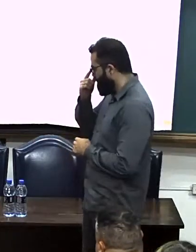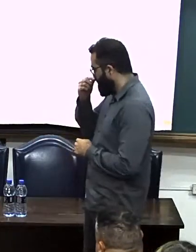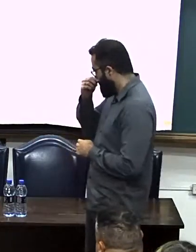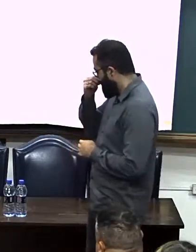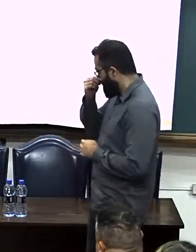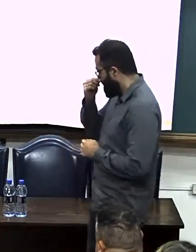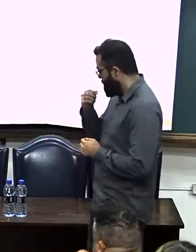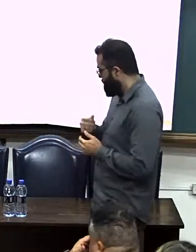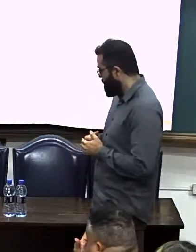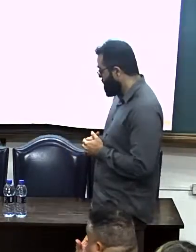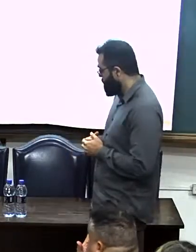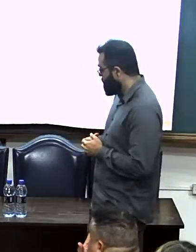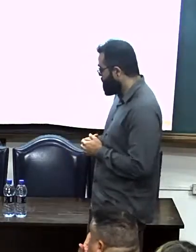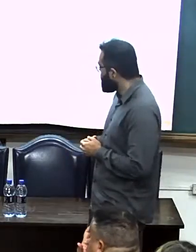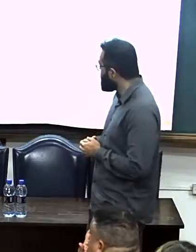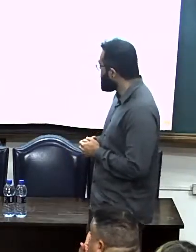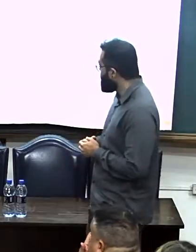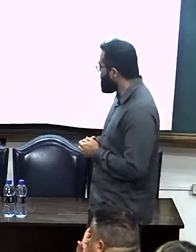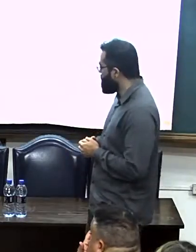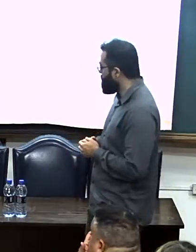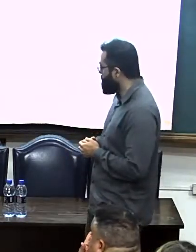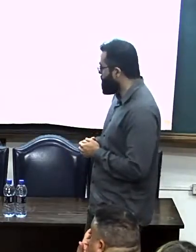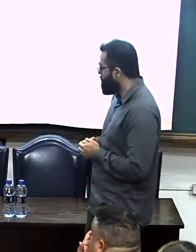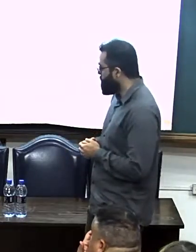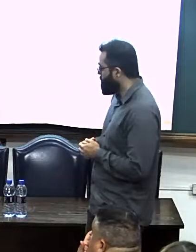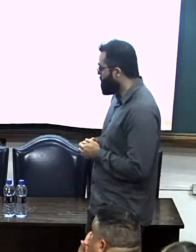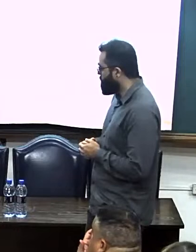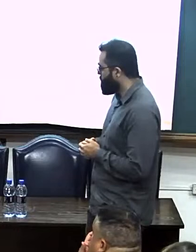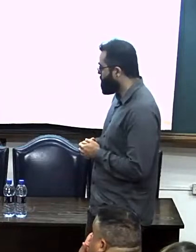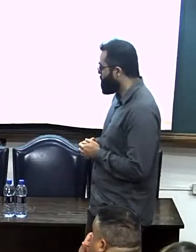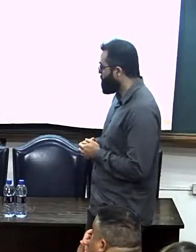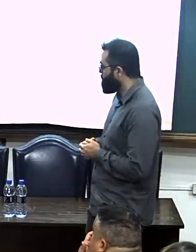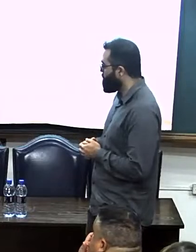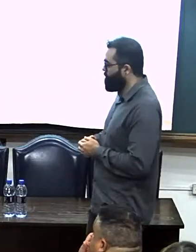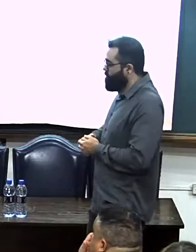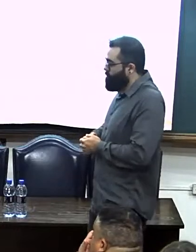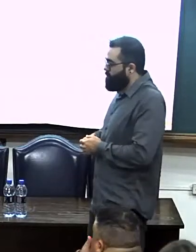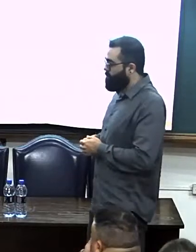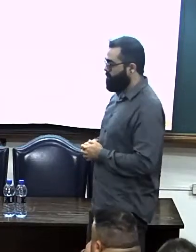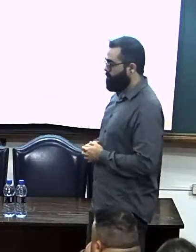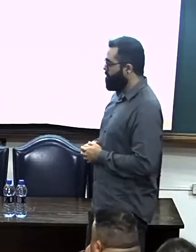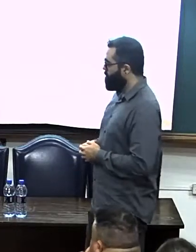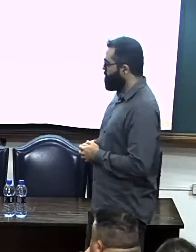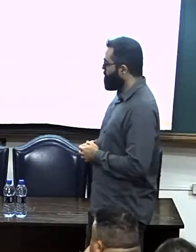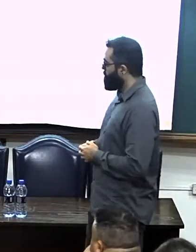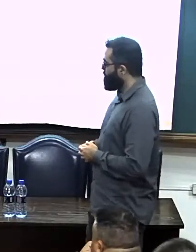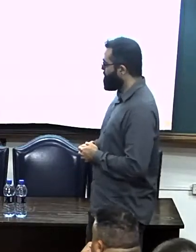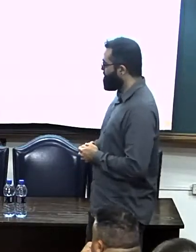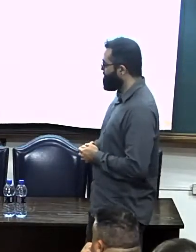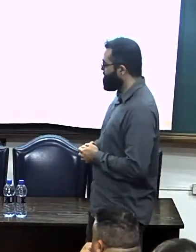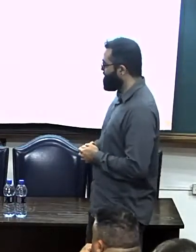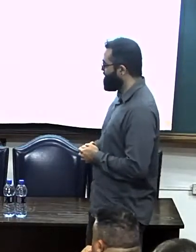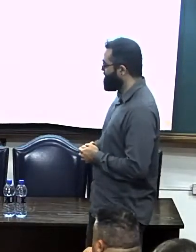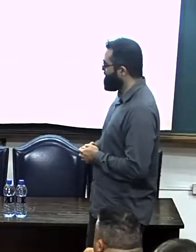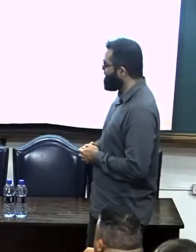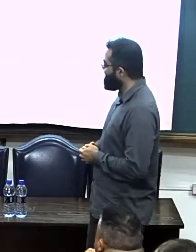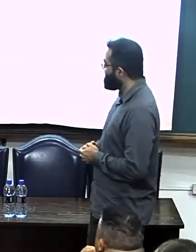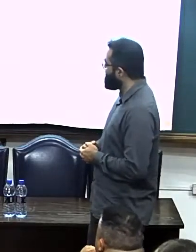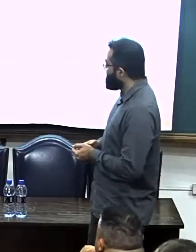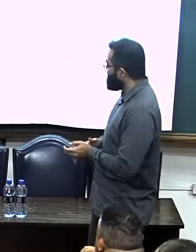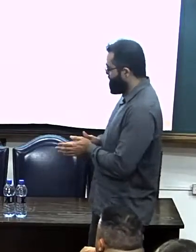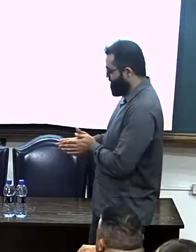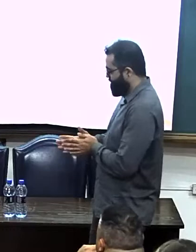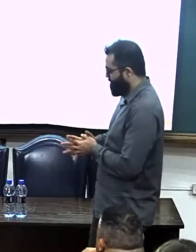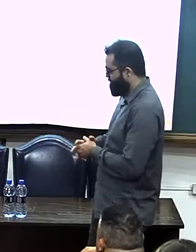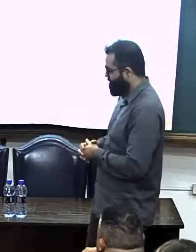os falantes de uma segunda língua tendem a levar para essa língua,